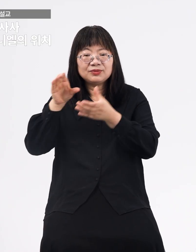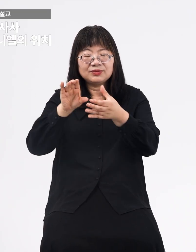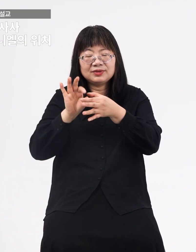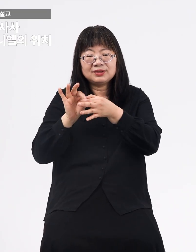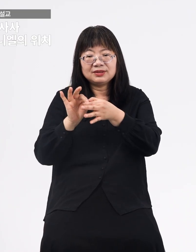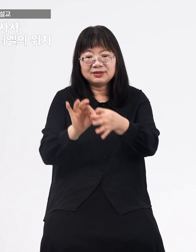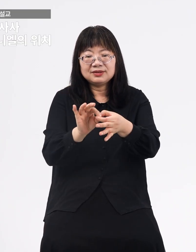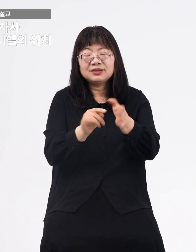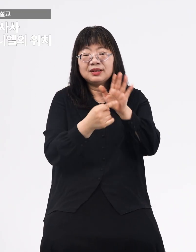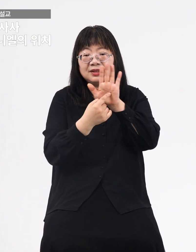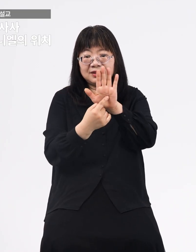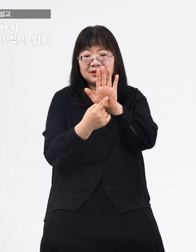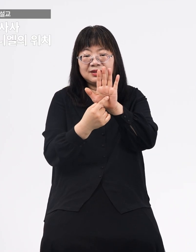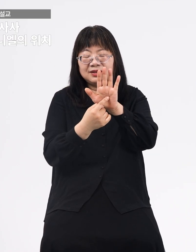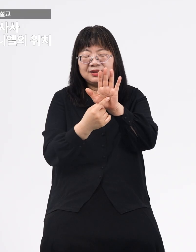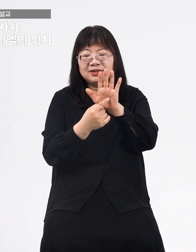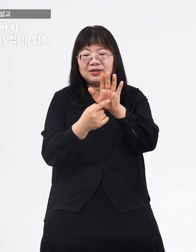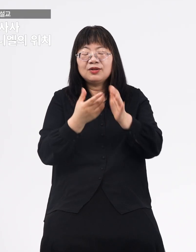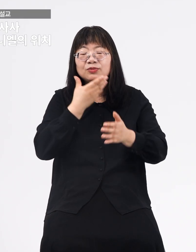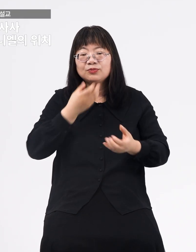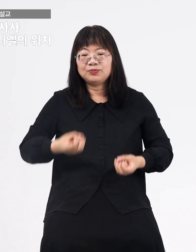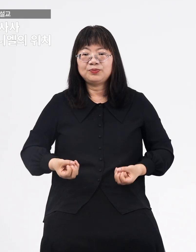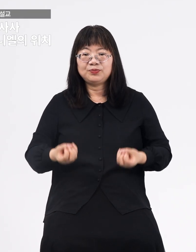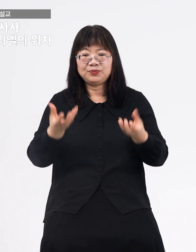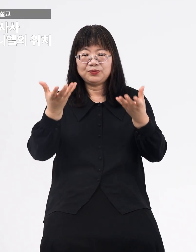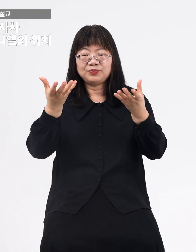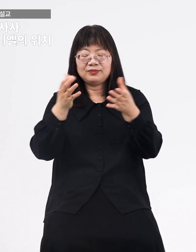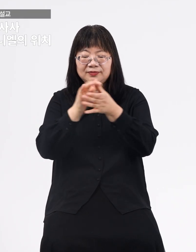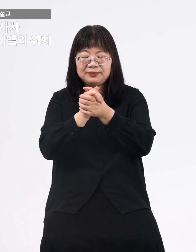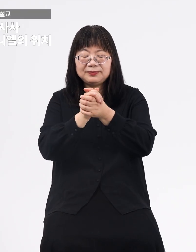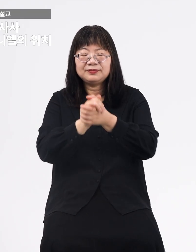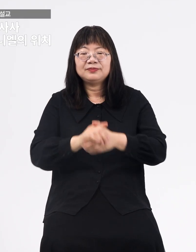내내 나타날 수 있기를 축복합니다.